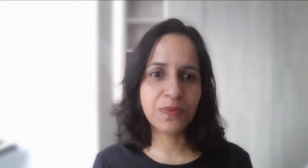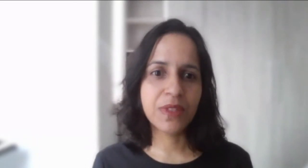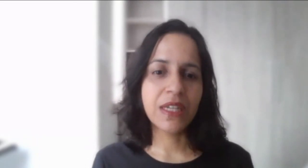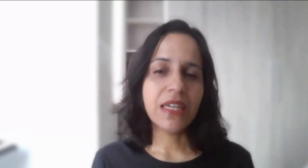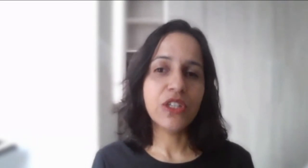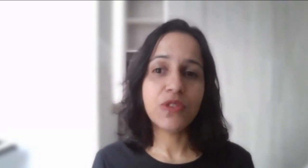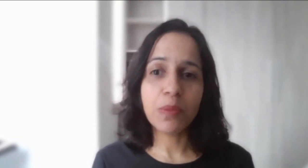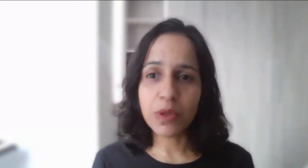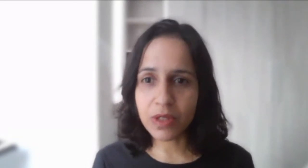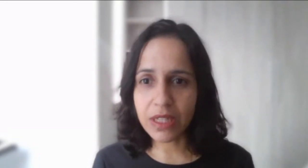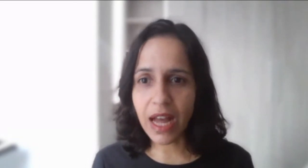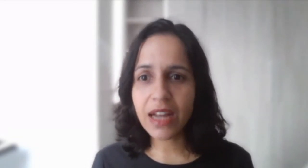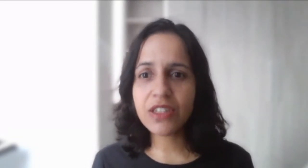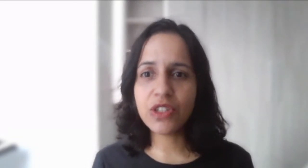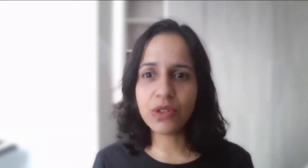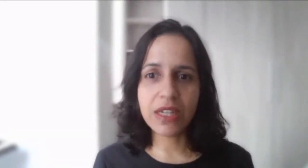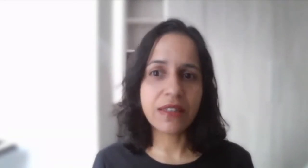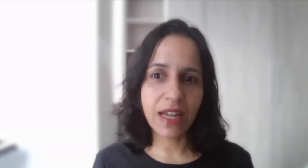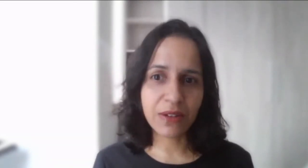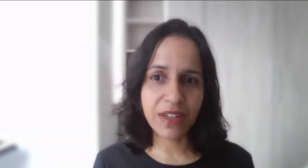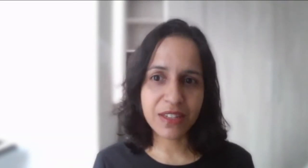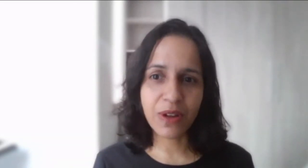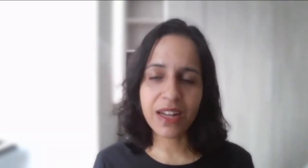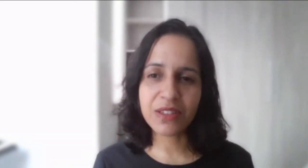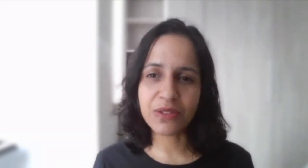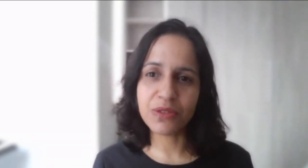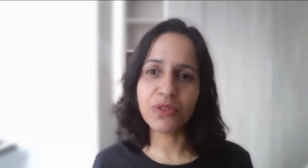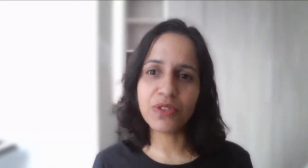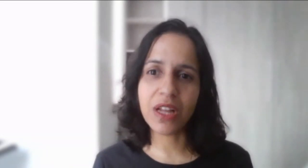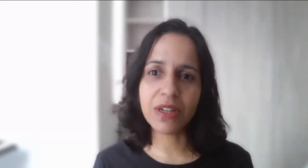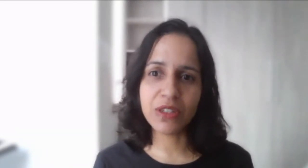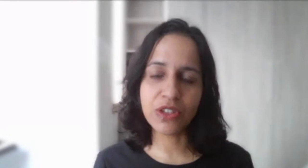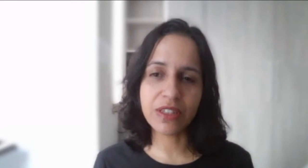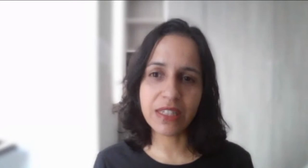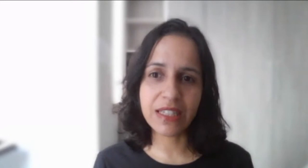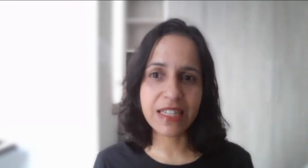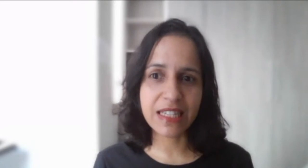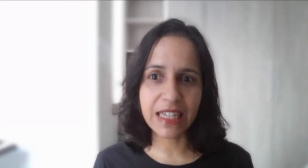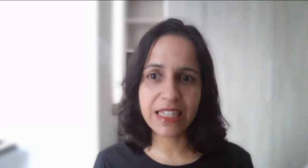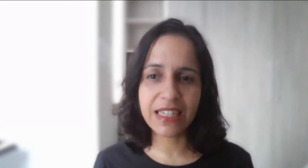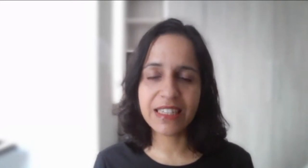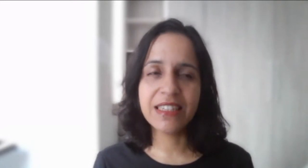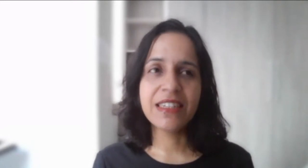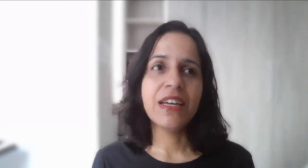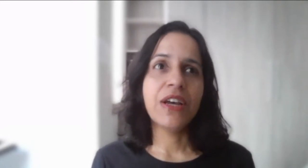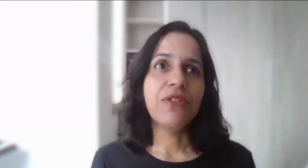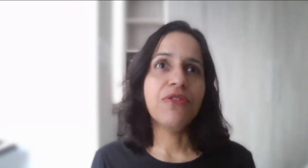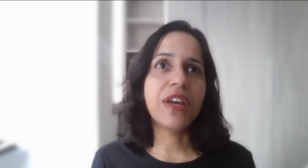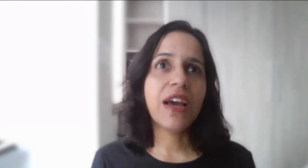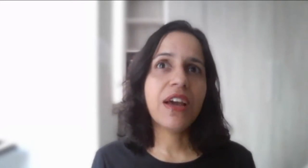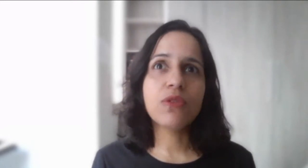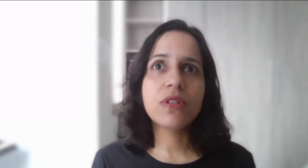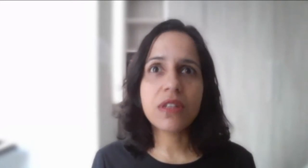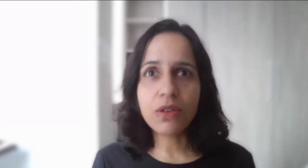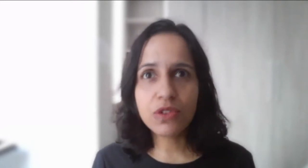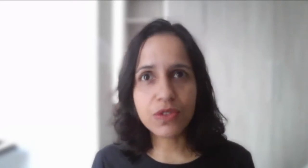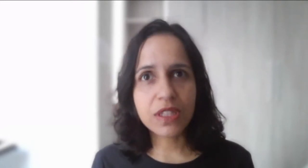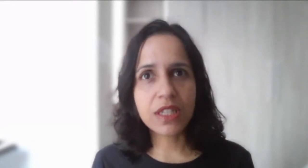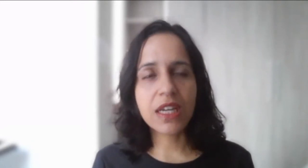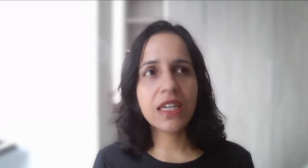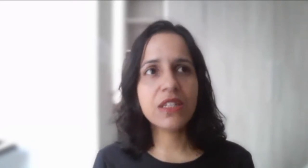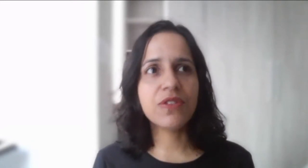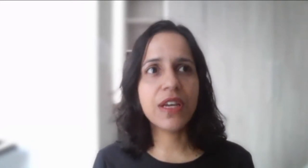profissional e tive a oportunidade de orientar, no caso do Alisson, o final é de TCC, né, ver a evolução